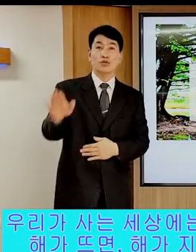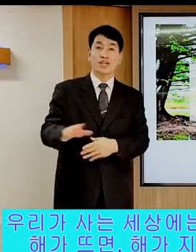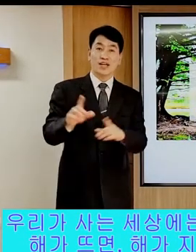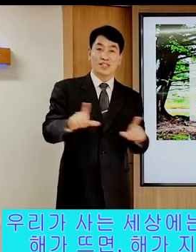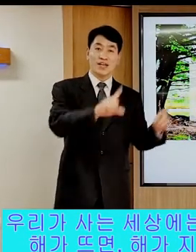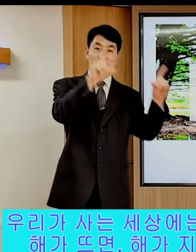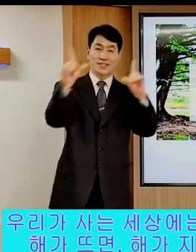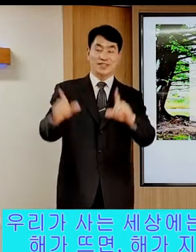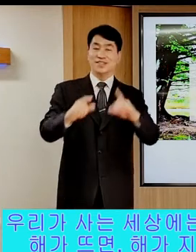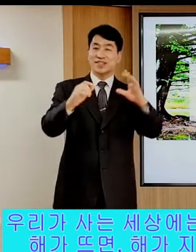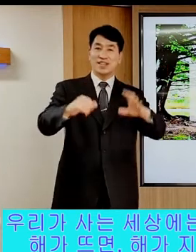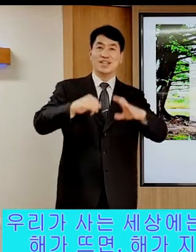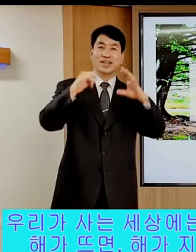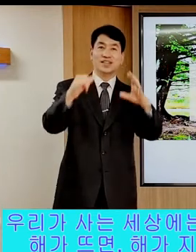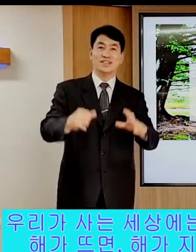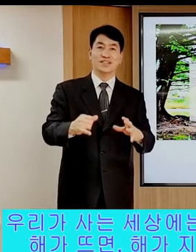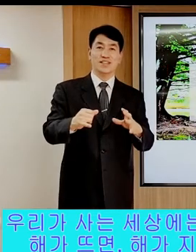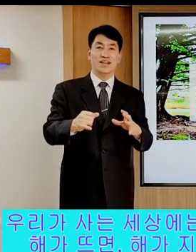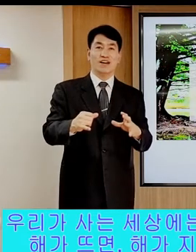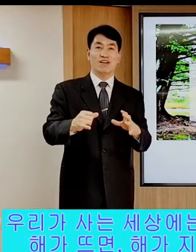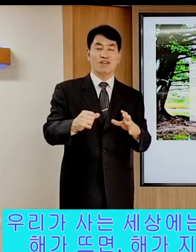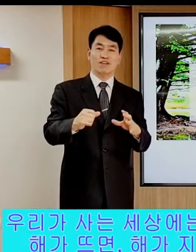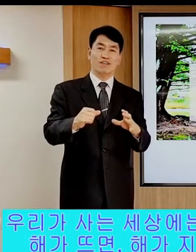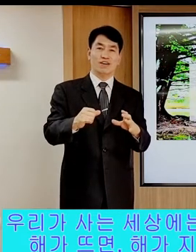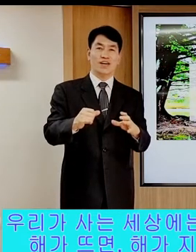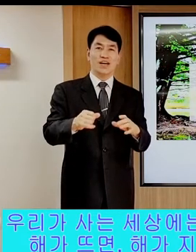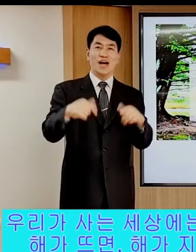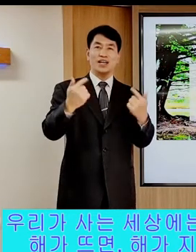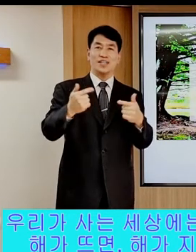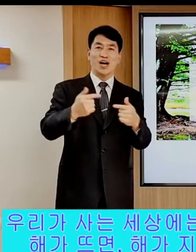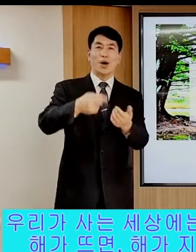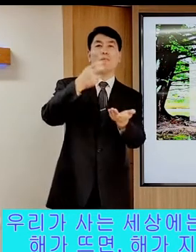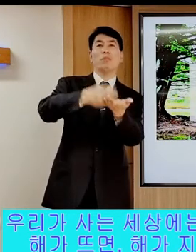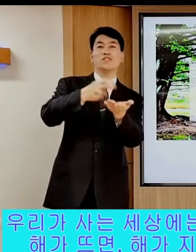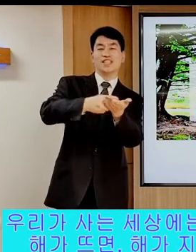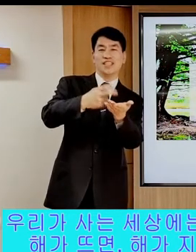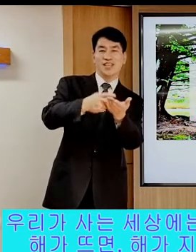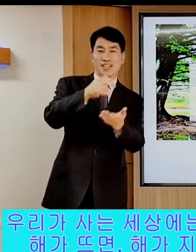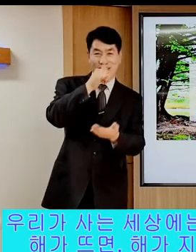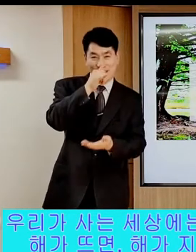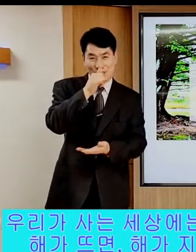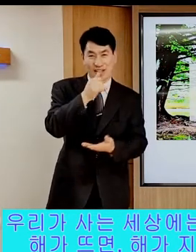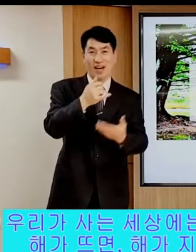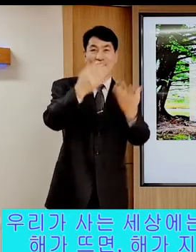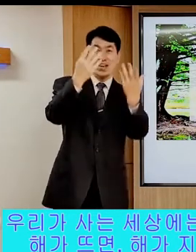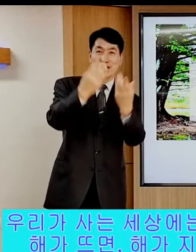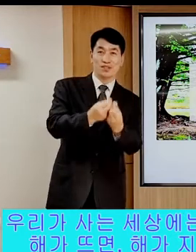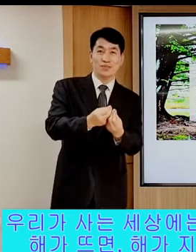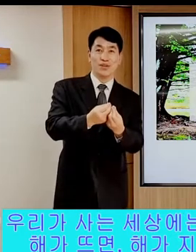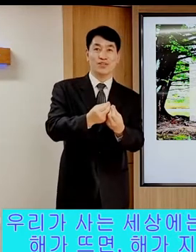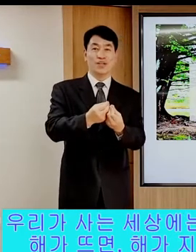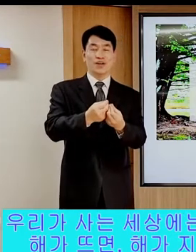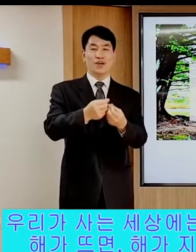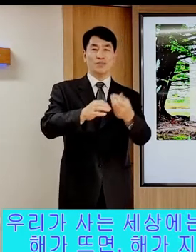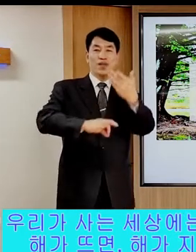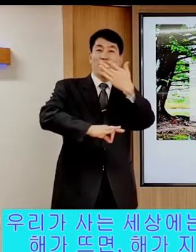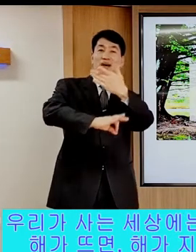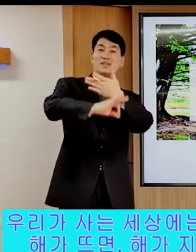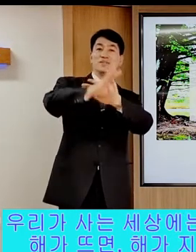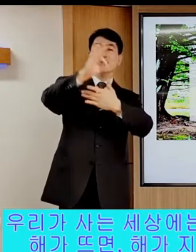우리가 사는 세상에는 항상 법칙이 있습니다. 예를 들면 해가